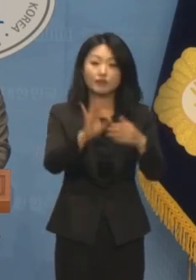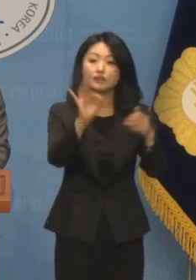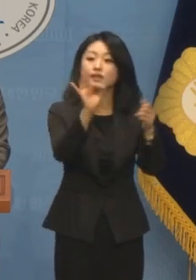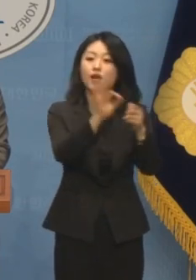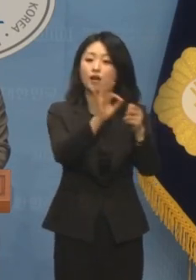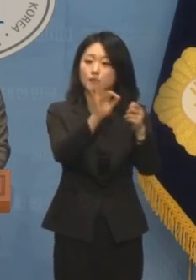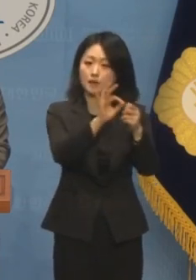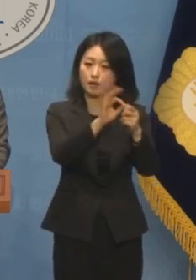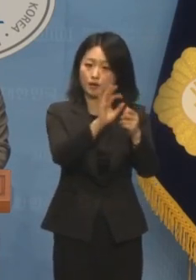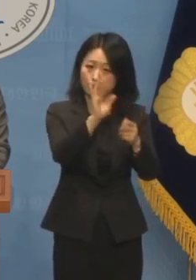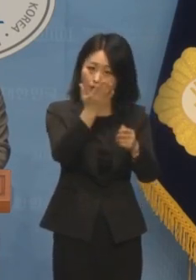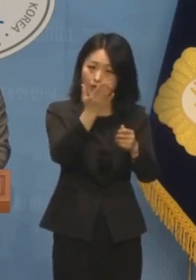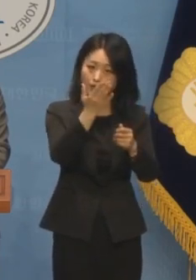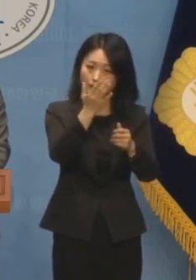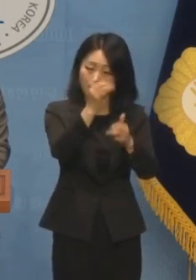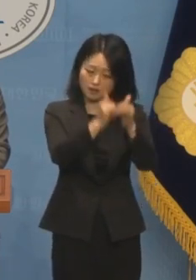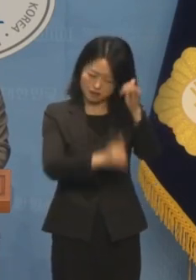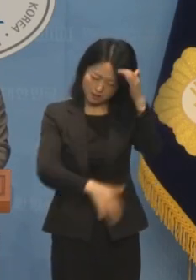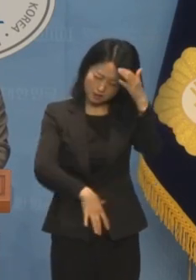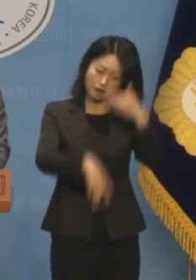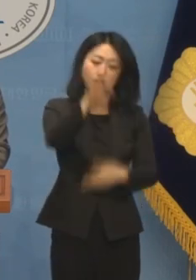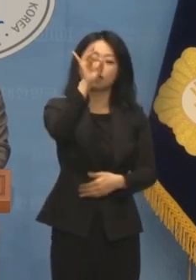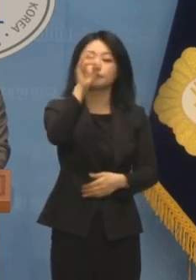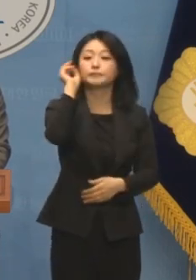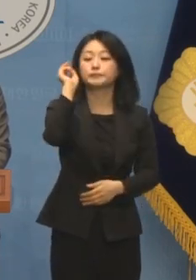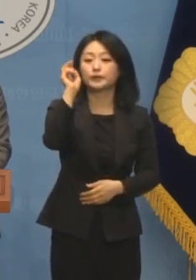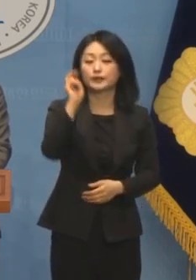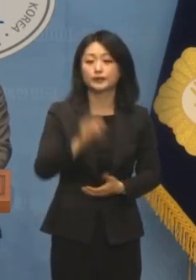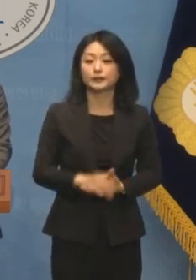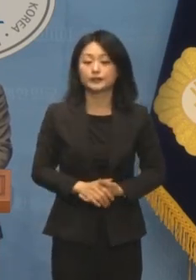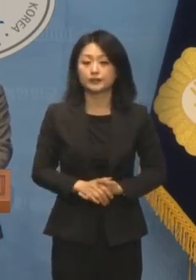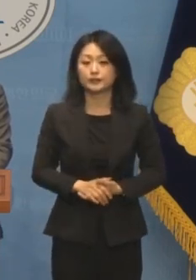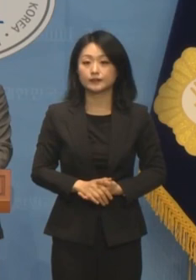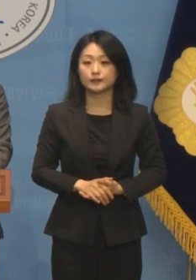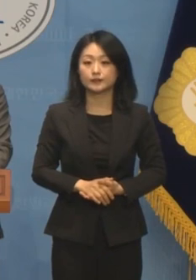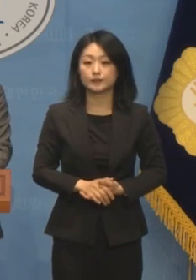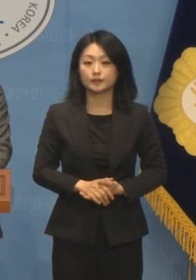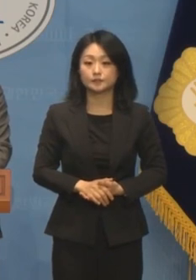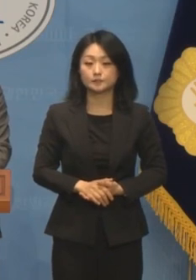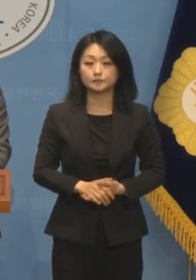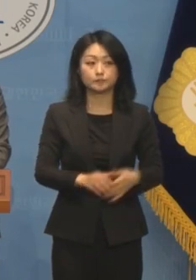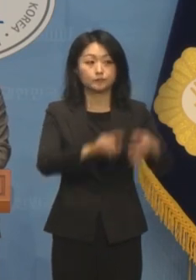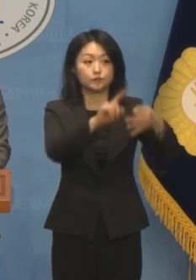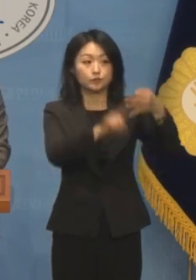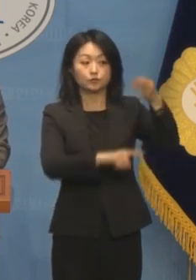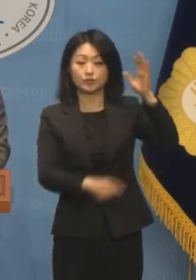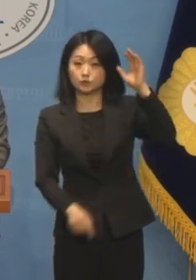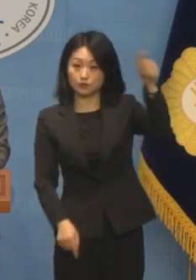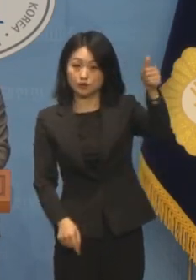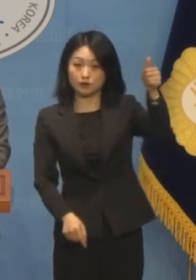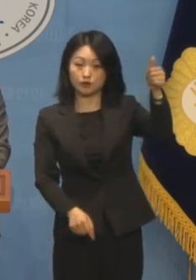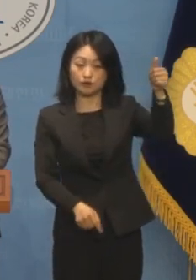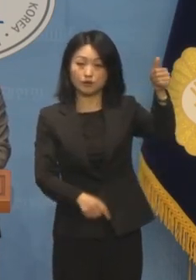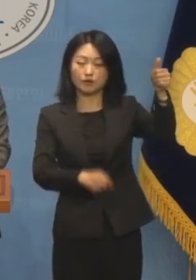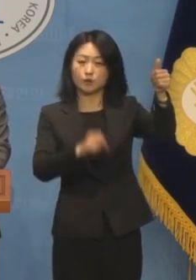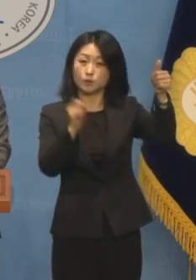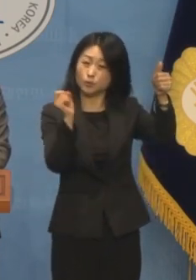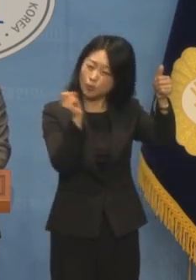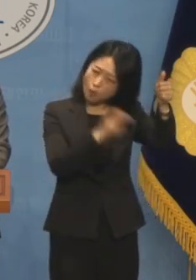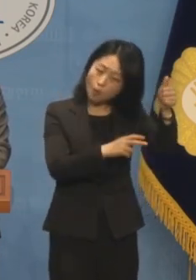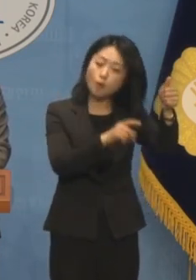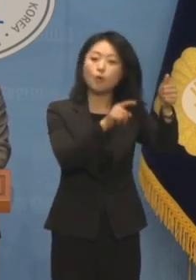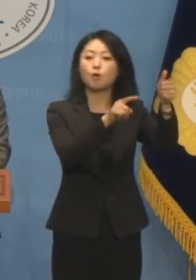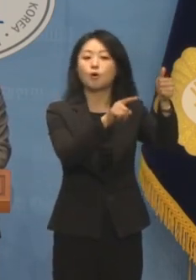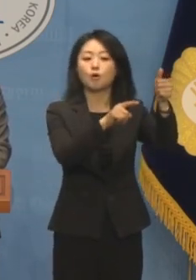유일한 대통령이라는 기록을 남기게 될 것입니다. 이 기록은 윤석열 대통령에 의해 또 경신될